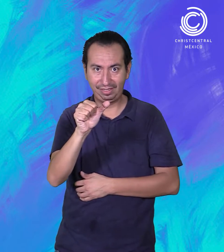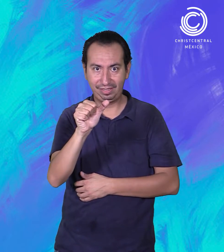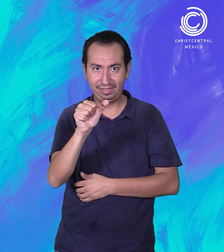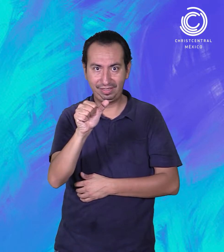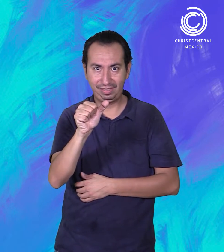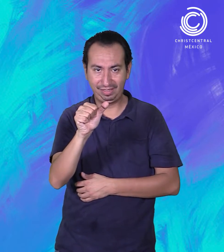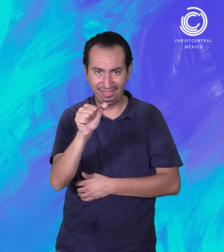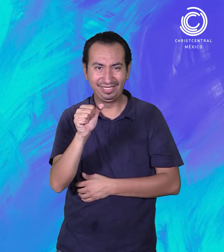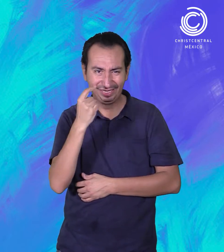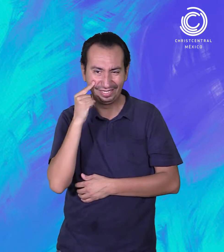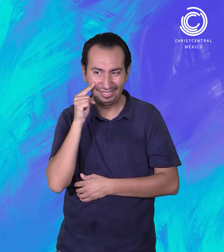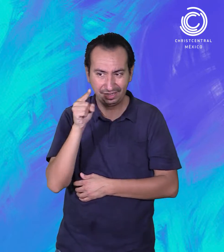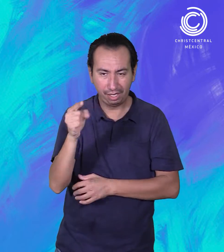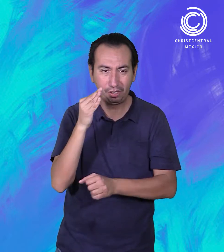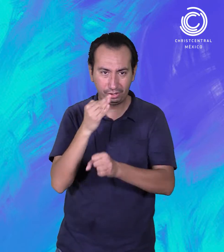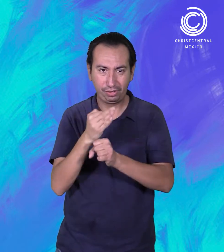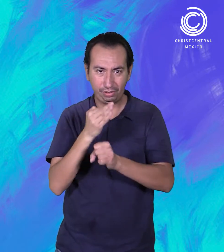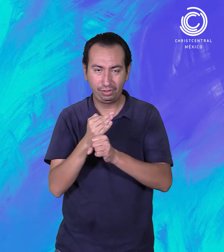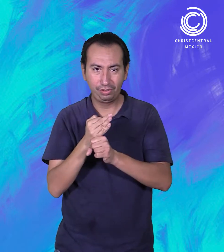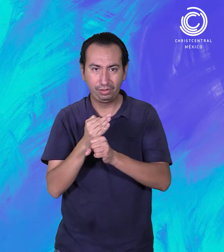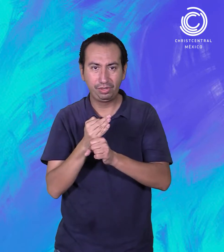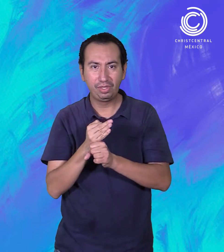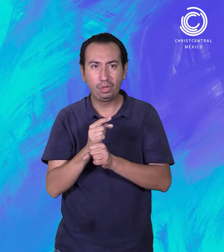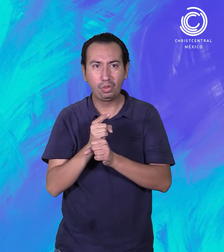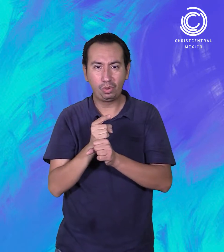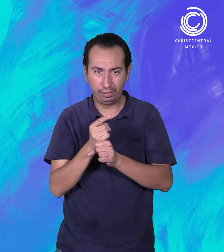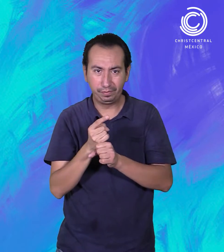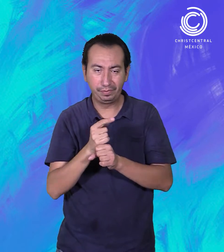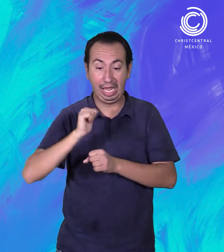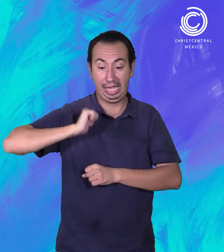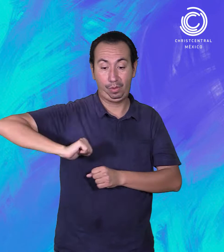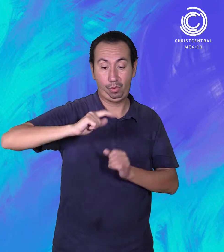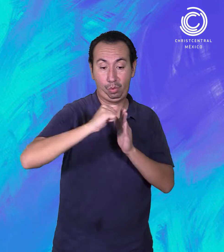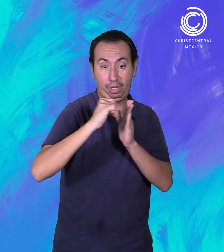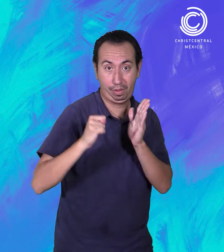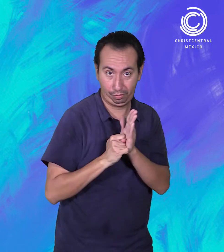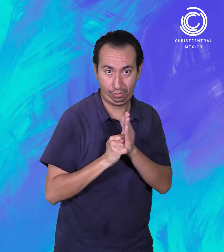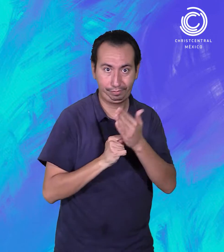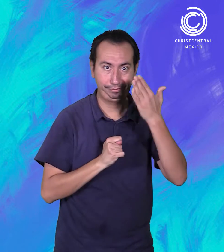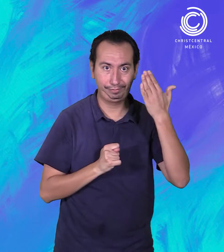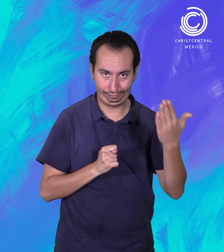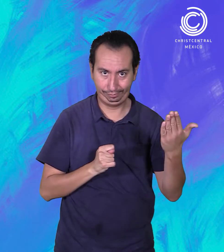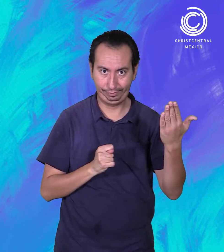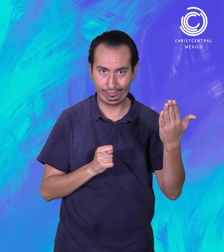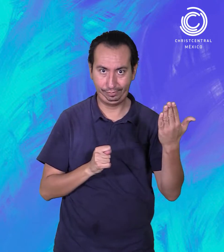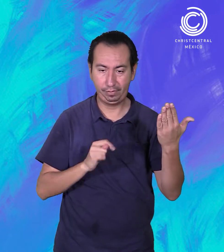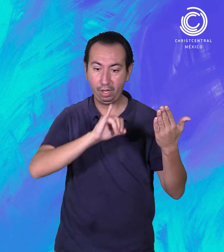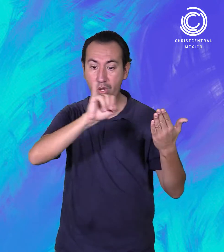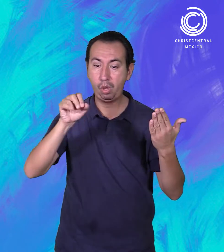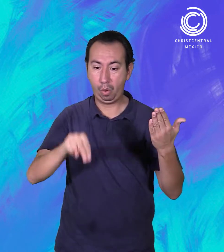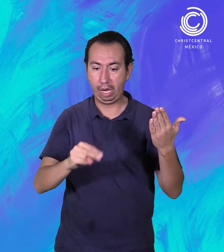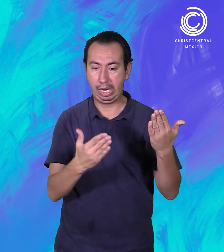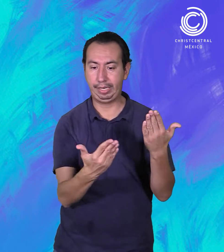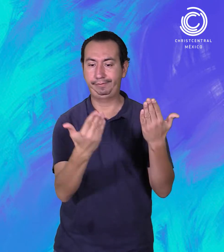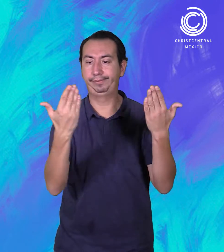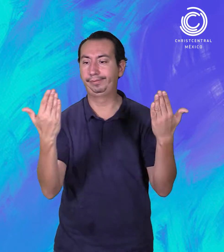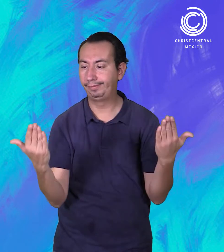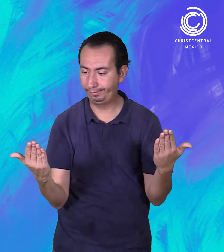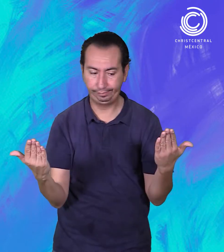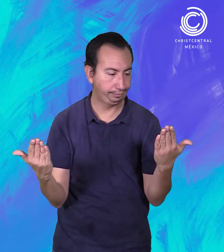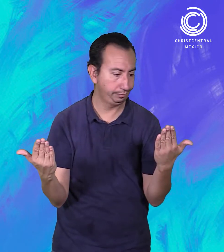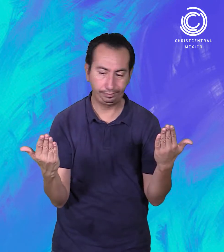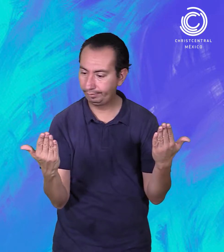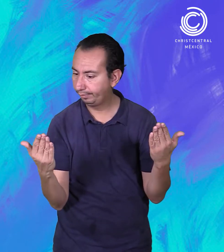de usar ese pasaje para que lo pudiéramos, digamos, contrastar con esto que estamos viendo, que Jesús